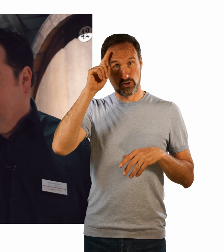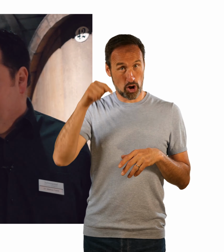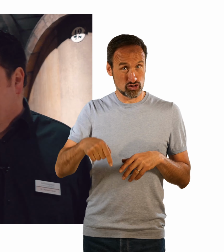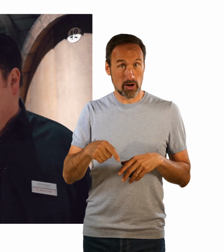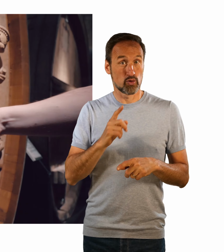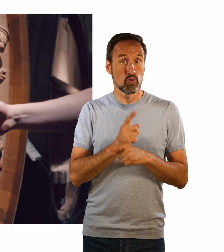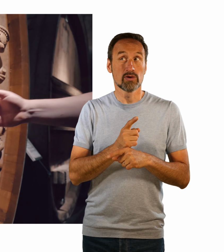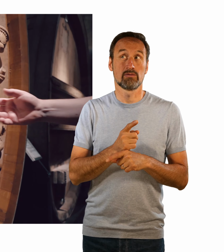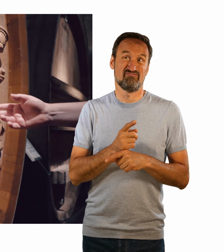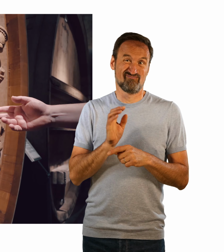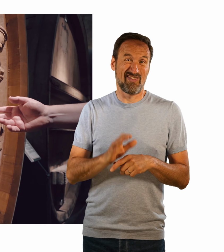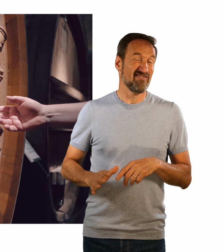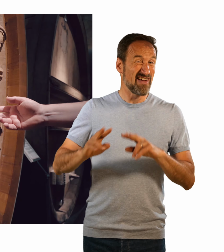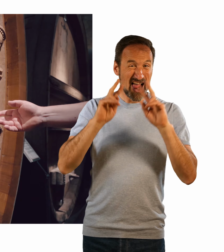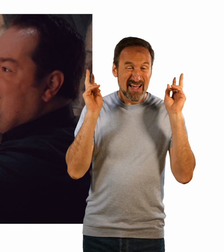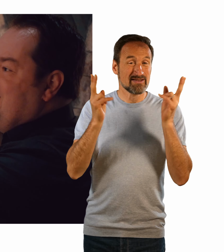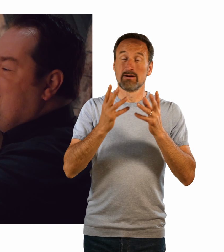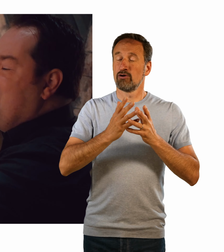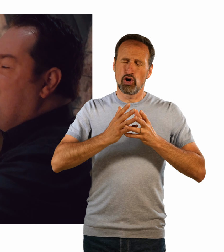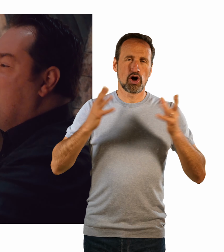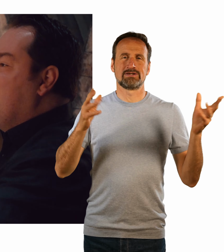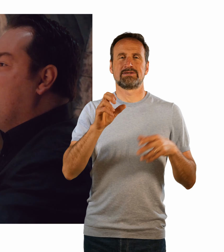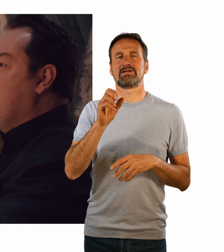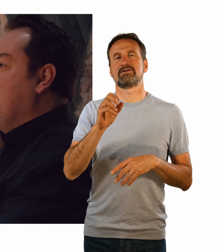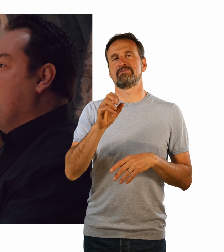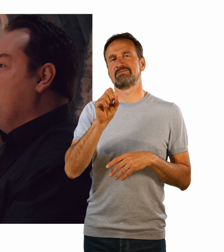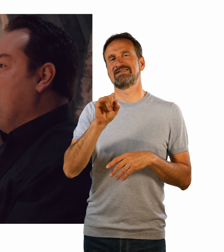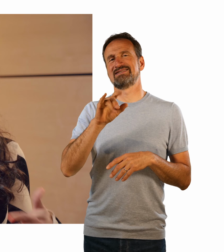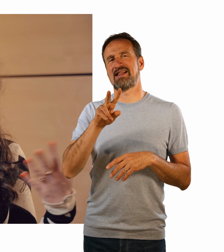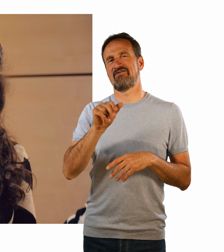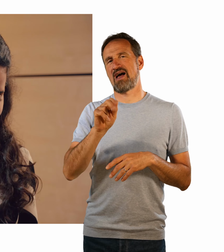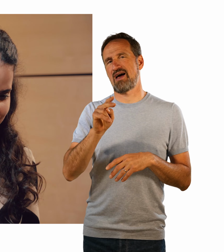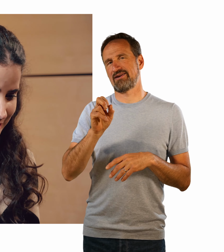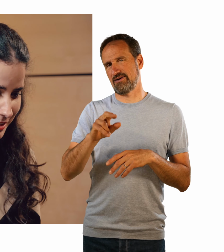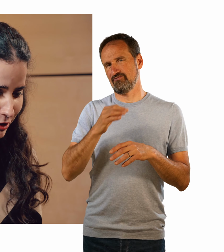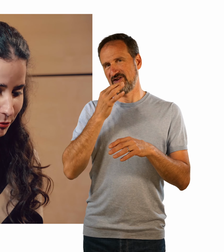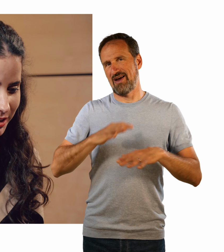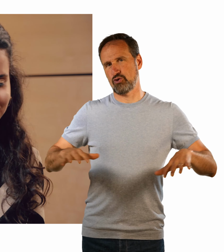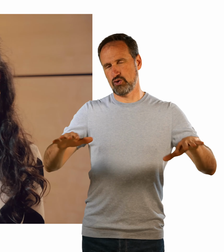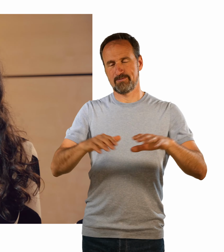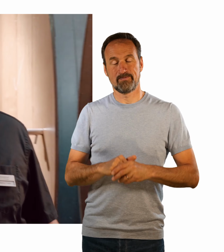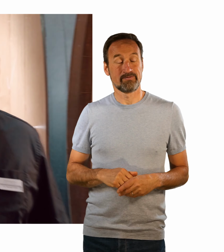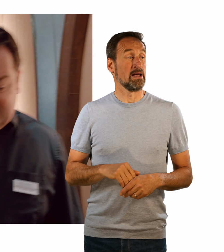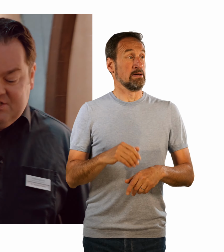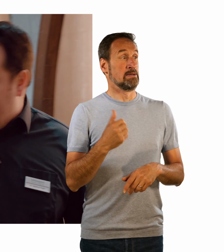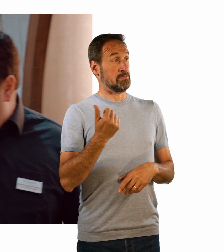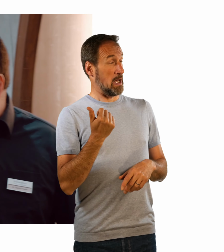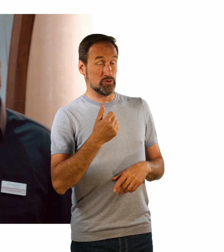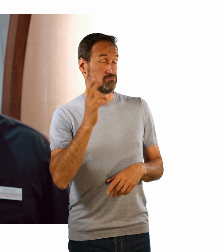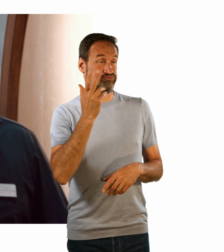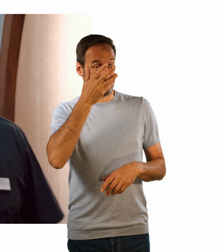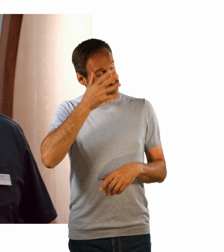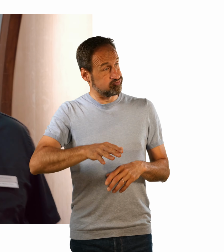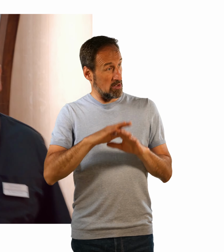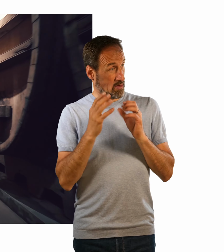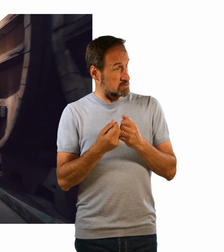Markus, ein unheimlich netter Kerl, der sehr viel über Wein weiß. Also das Gegenteil von mir. Was noch ganz entscheidend